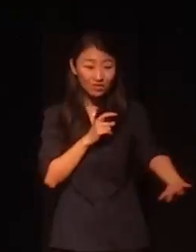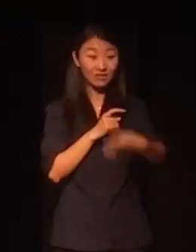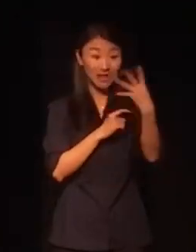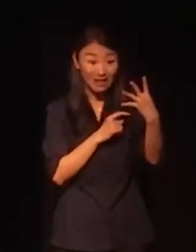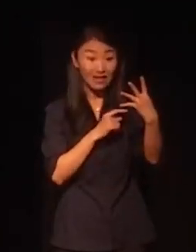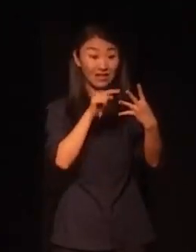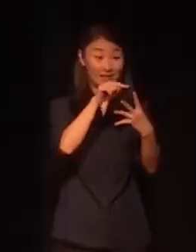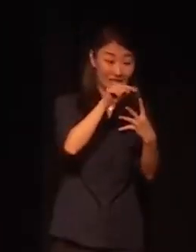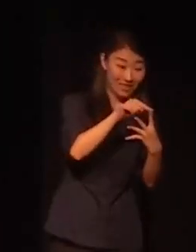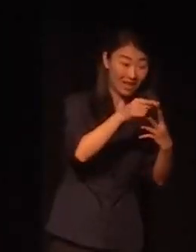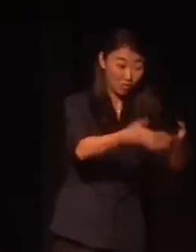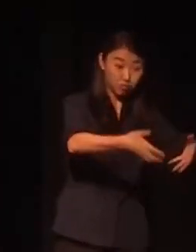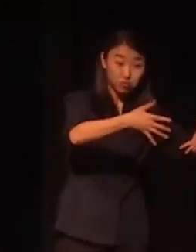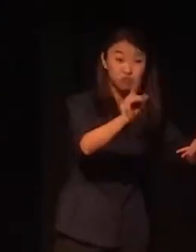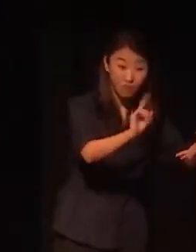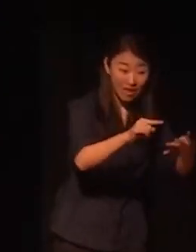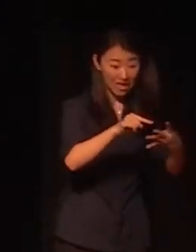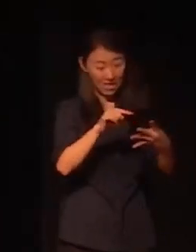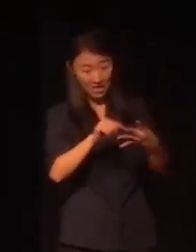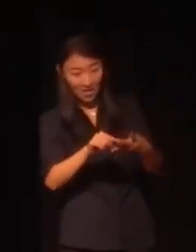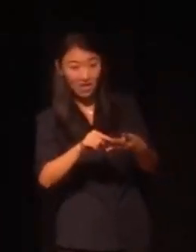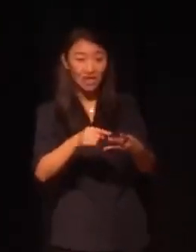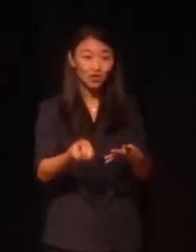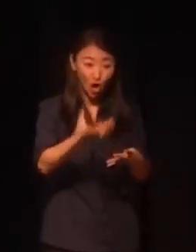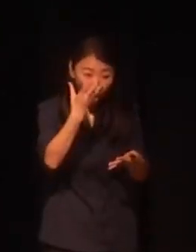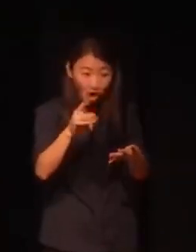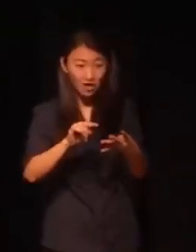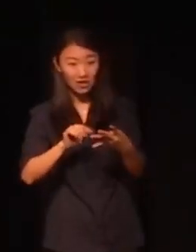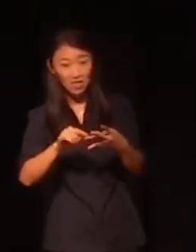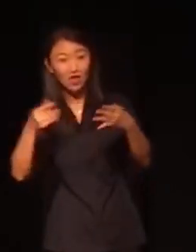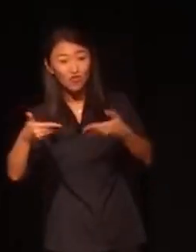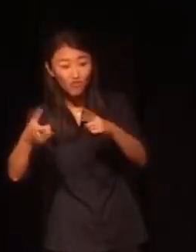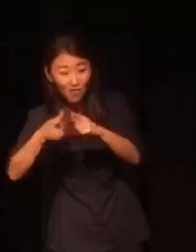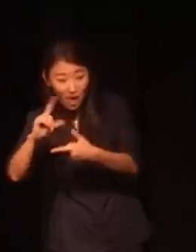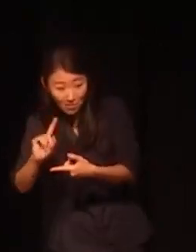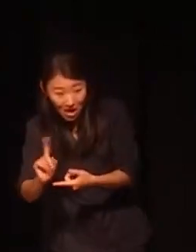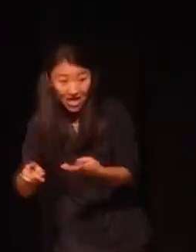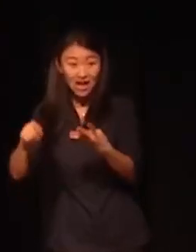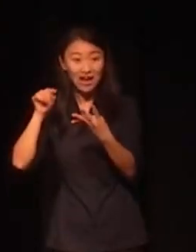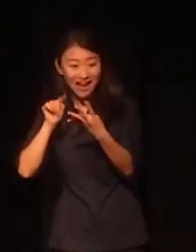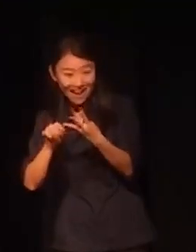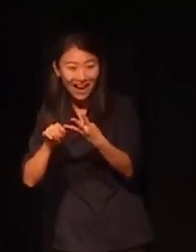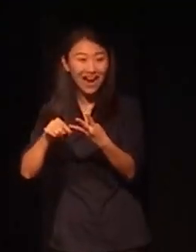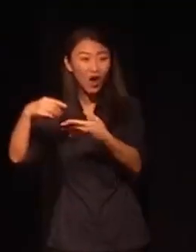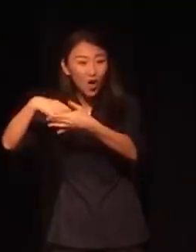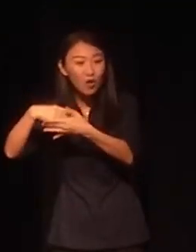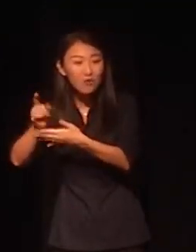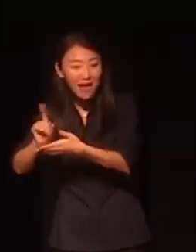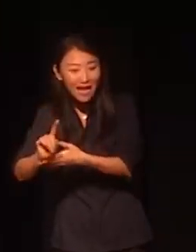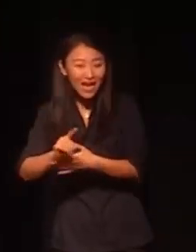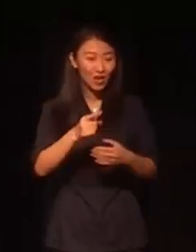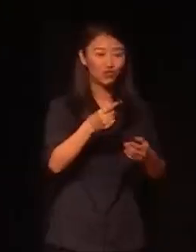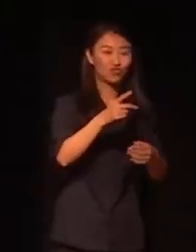container, vegetable, cooking method, plus grocery. One example would be 竹筒节瓜炖包